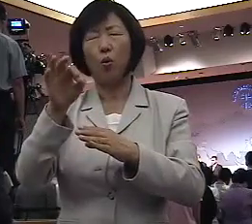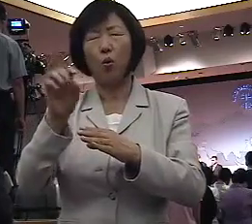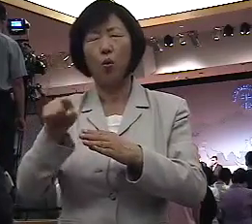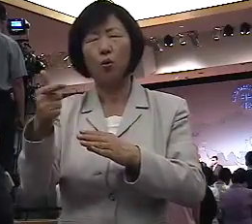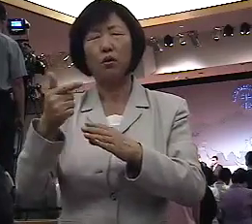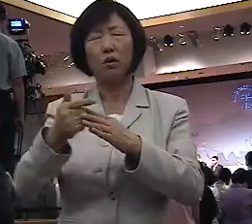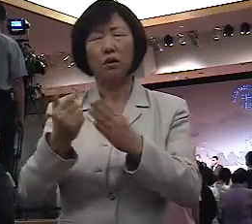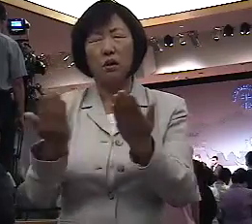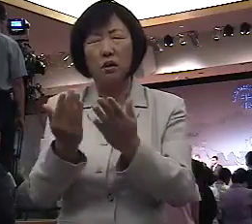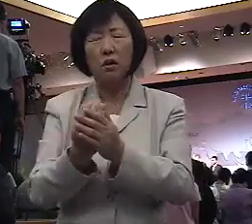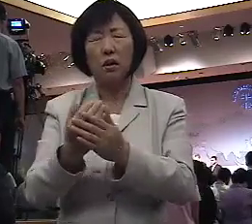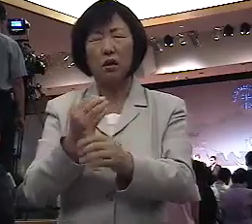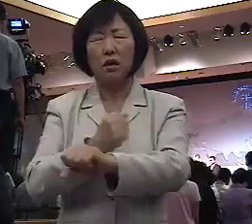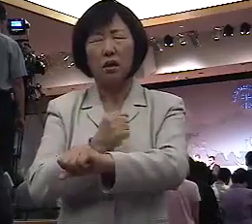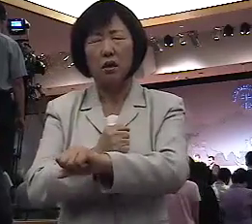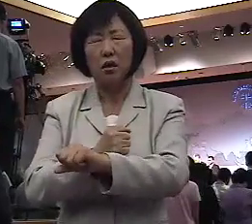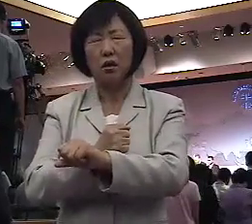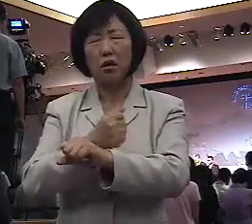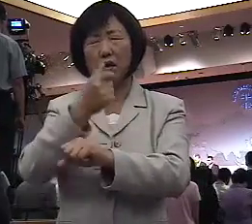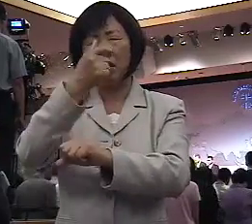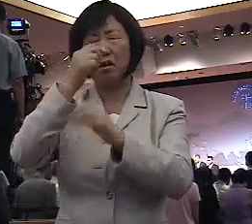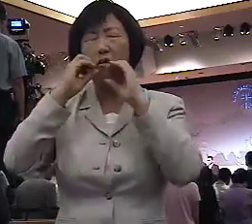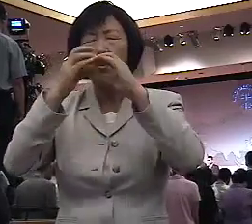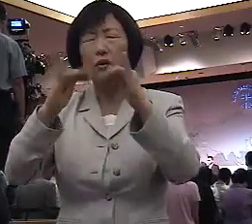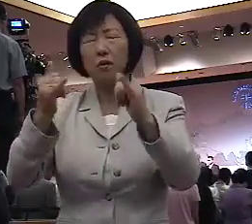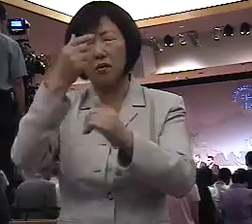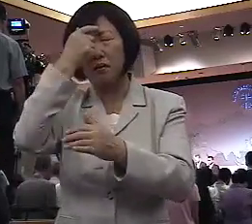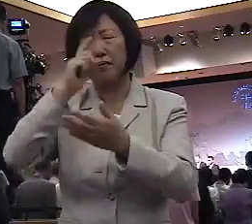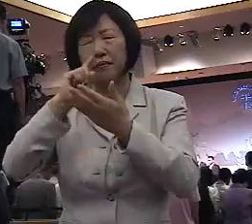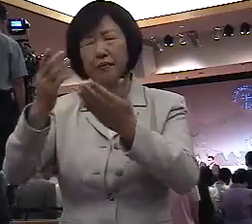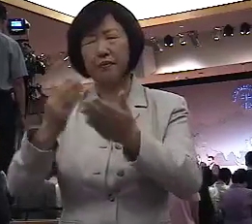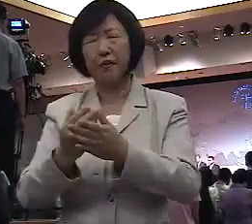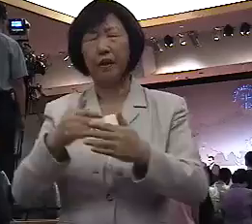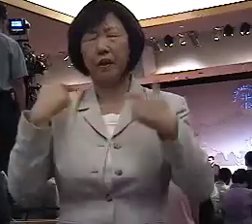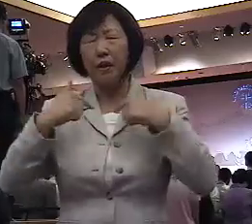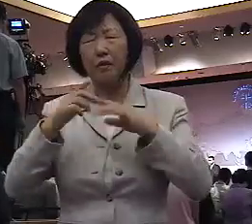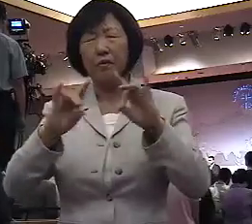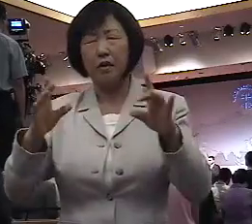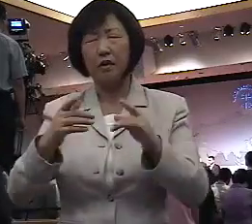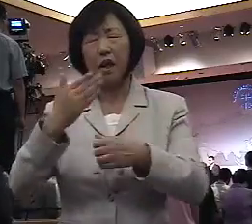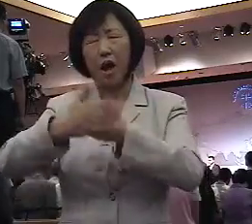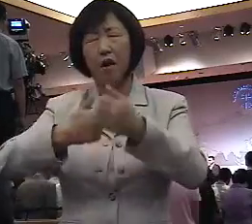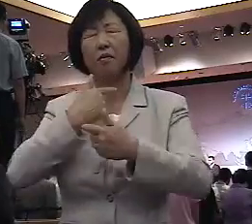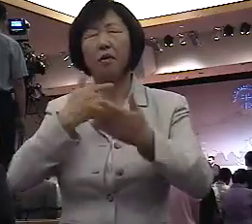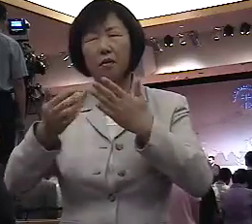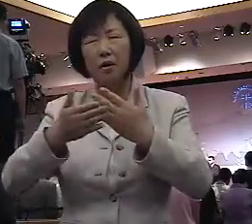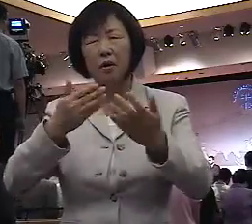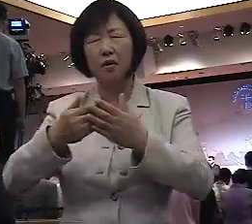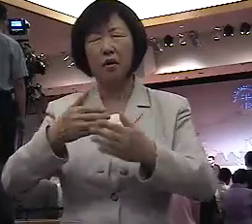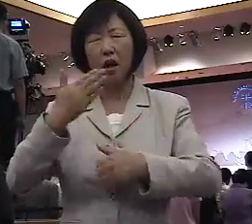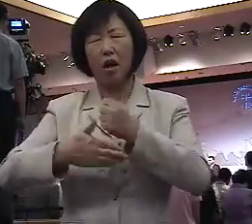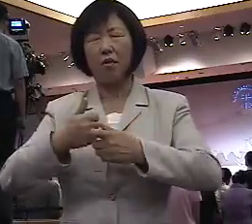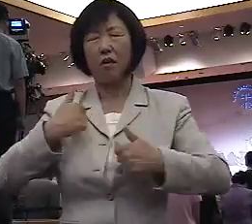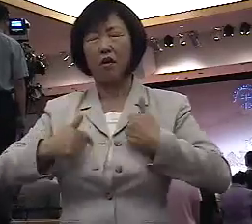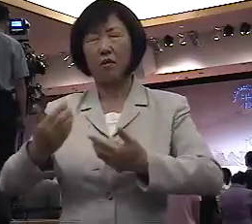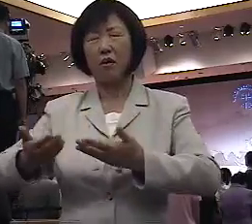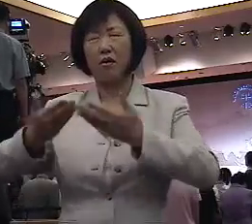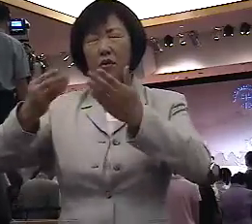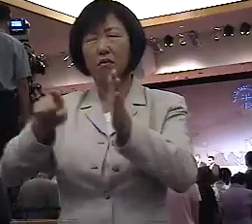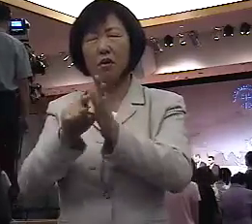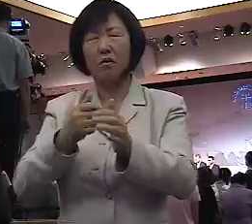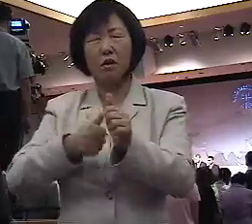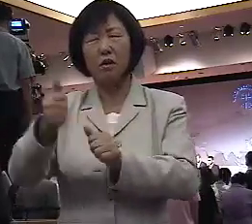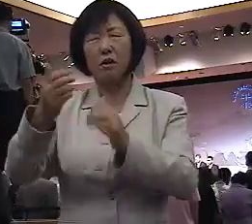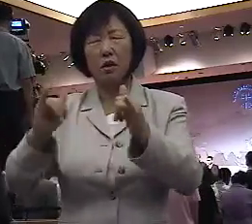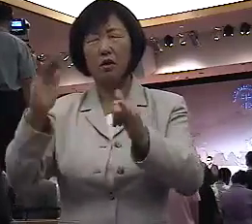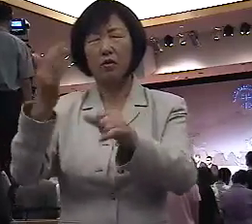기도합니다. 어려운 과정들을 통해 날마다 하나님을 만나고 경험할 수 있게 하시며 하나님을 기쁘시게 하는 믿음의 승리자가 되게